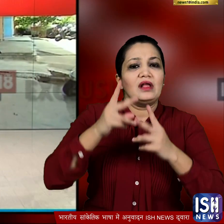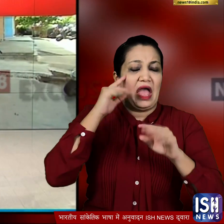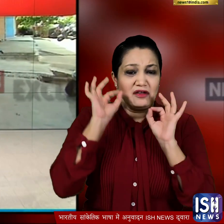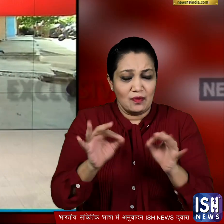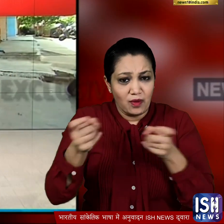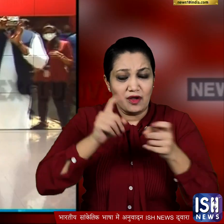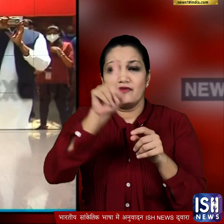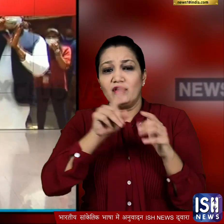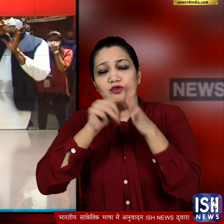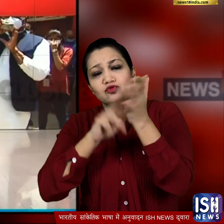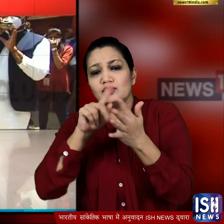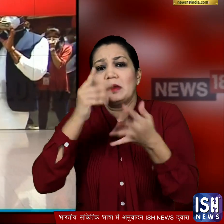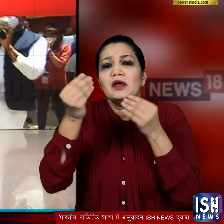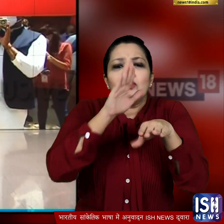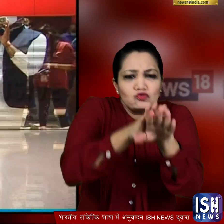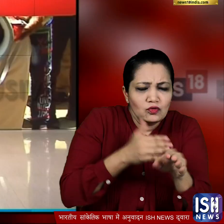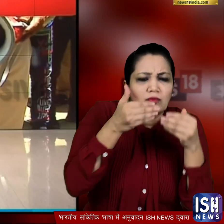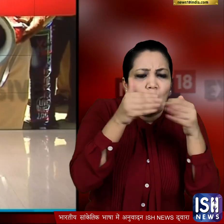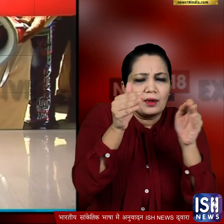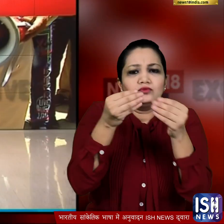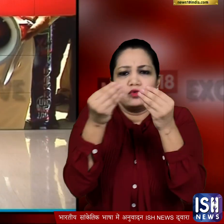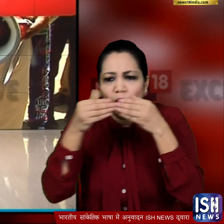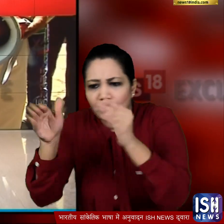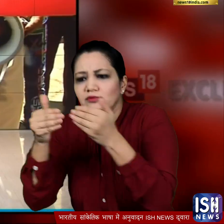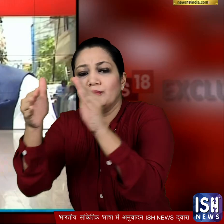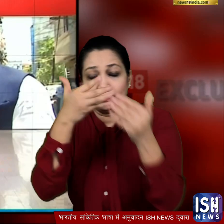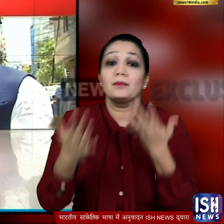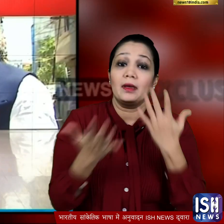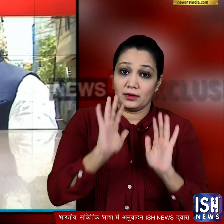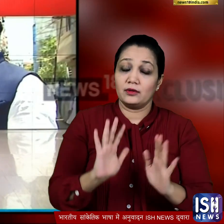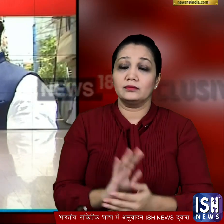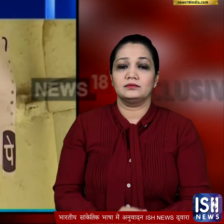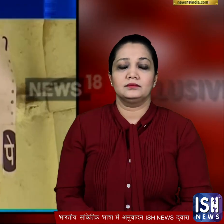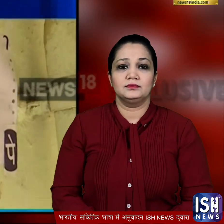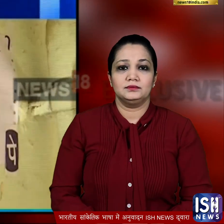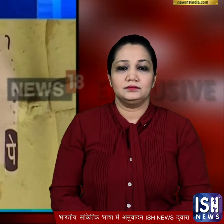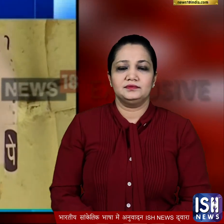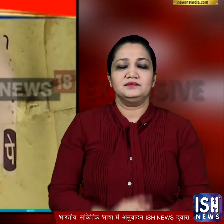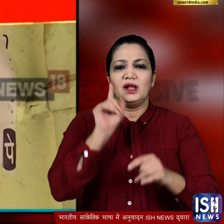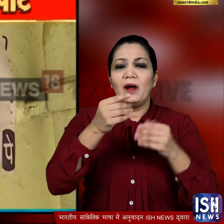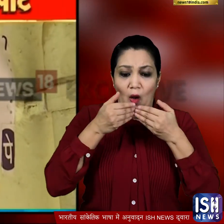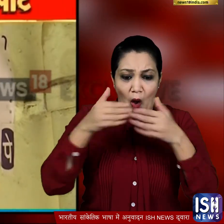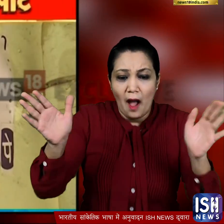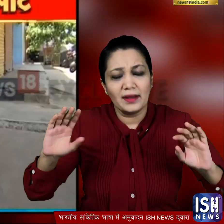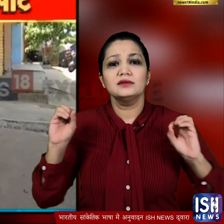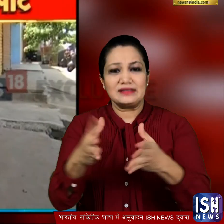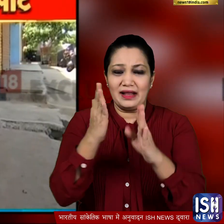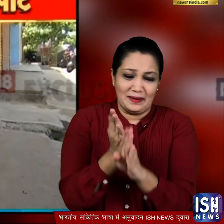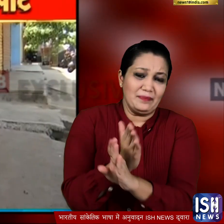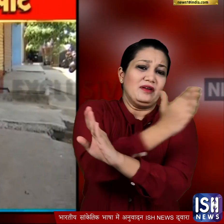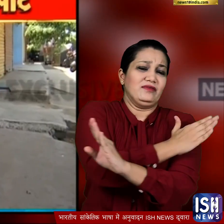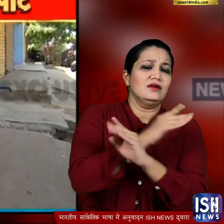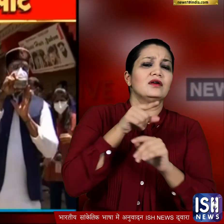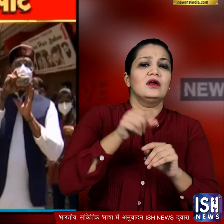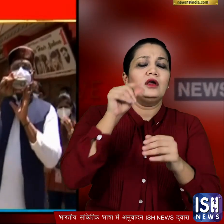तो राज्य सरकार वहां 1 जून से धीरे धीरे कोरोना कर्फ्यू हटाने की शुरुआत कर सकती है। लेकिन अनलॉक का सिलसिला शुरू